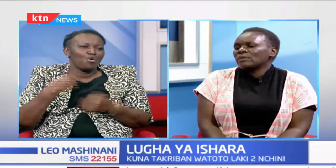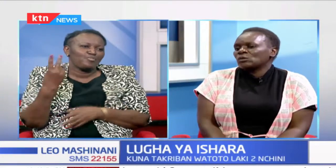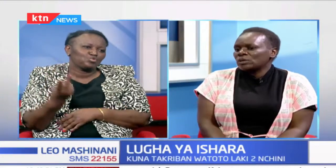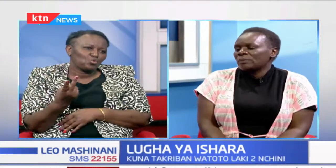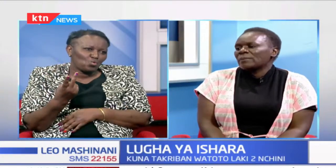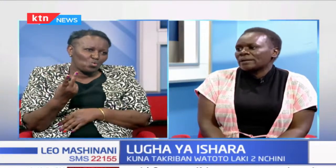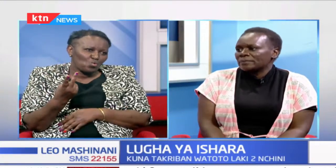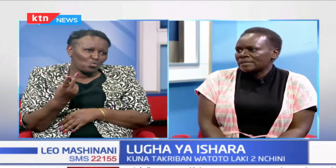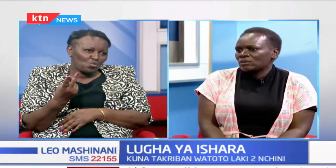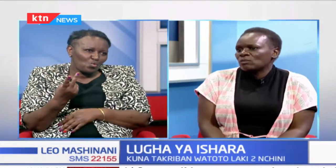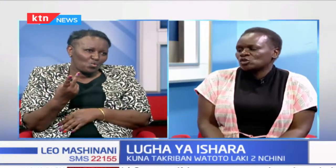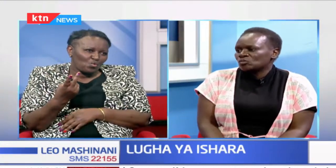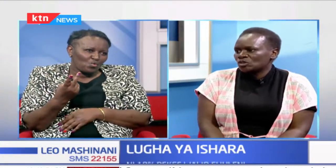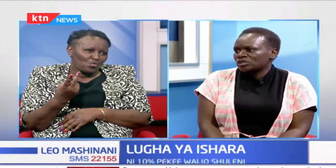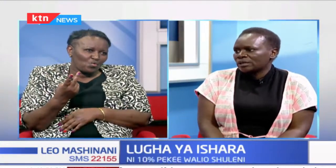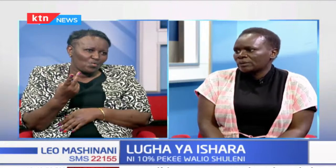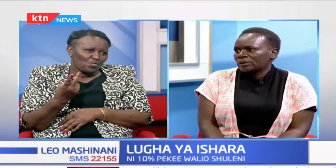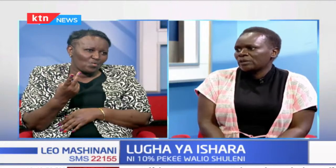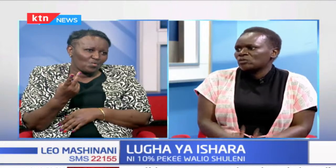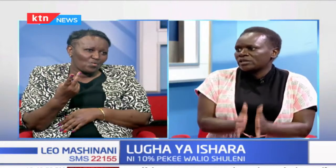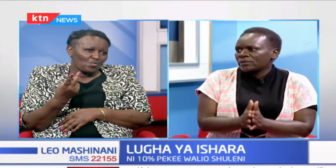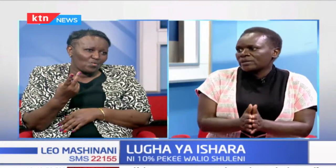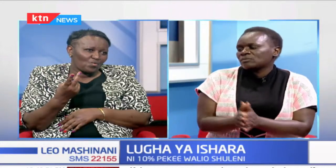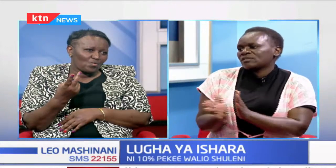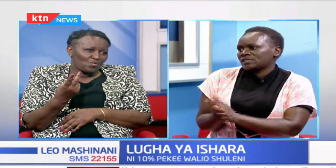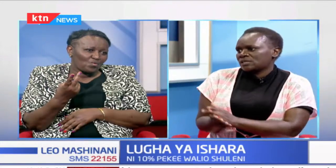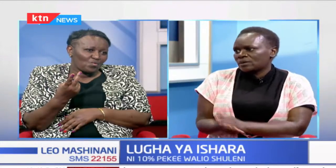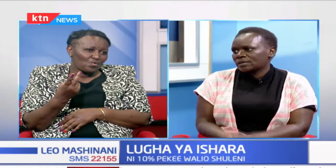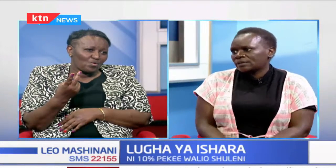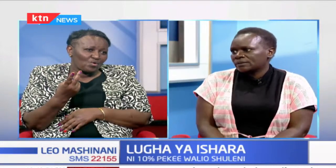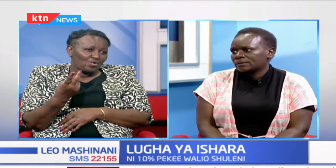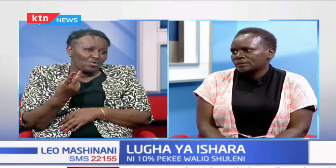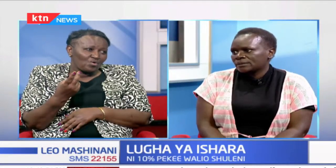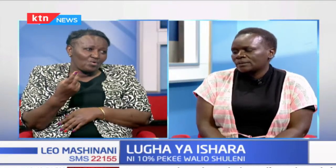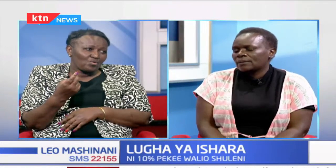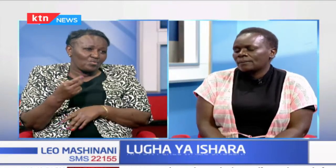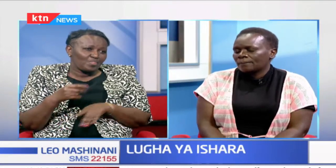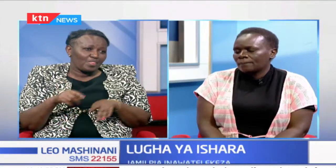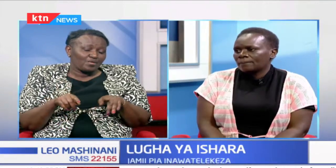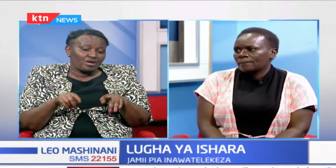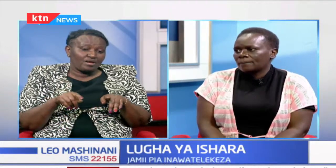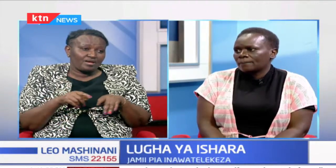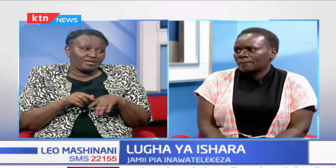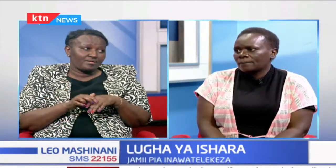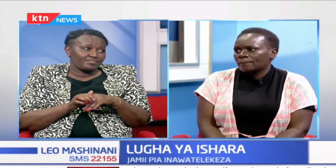Wanaona ni kama kulipa mara mbili kwa mtu mmoja, yeye mwenyewe na mtafsiri wake. Naam.